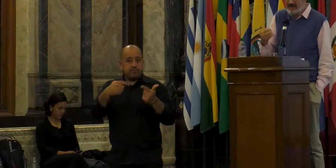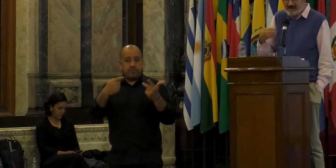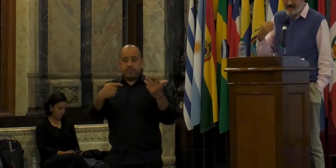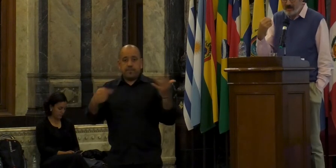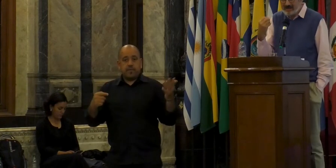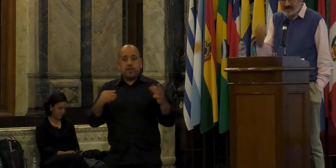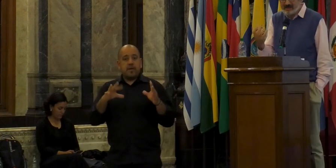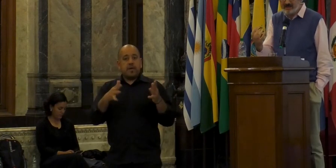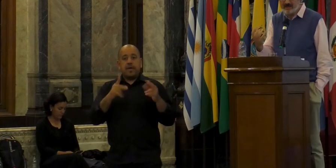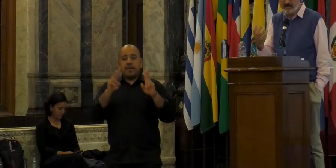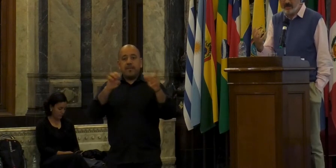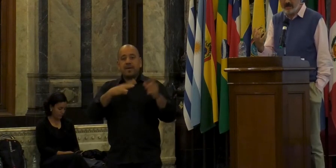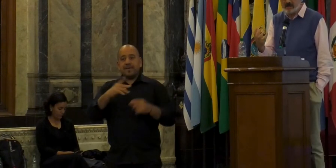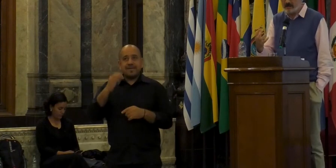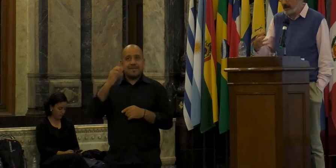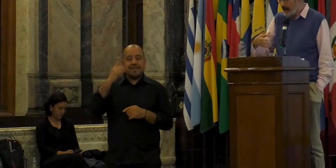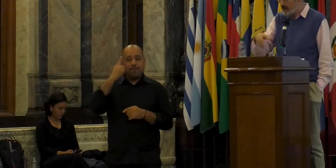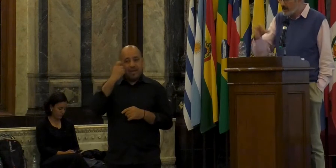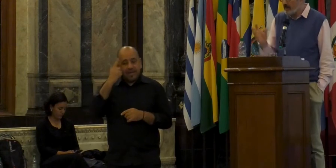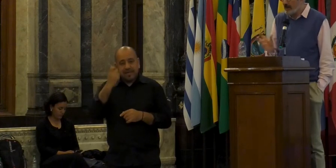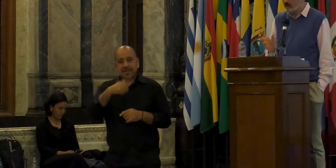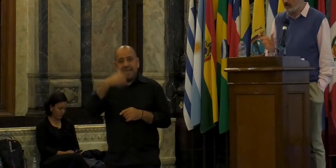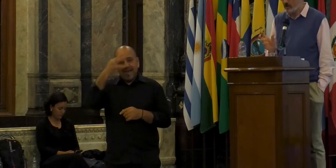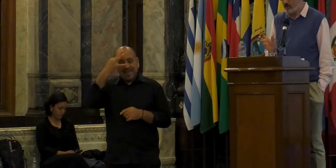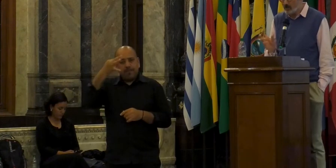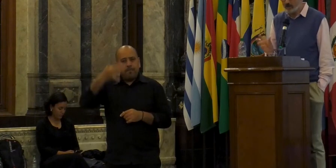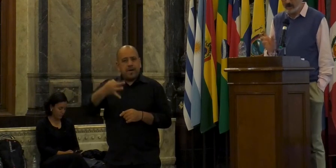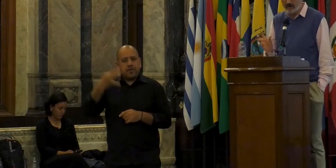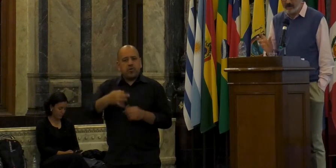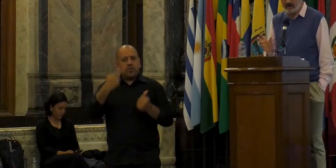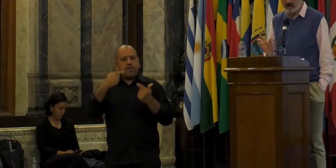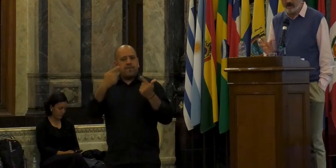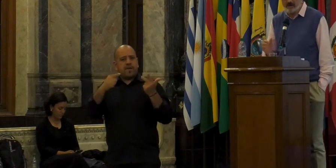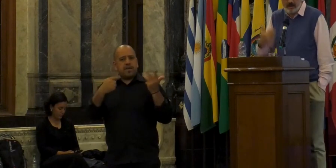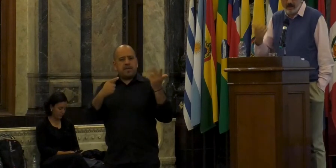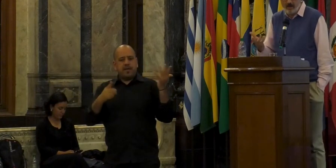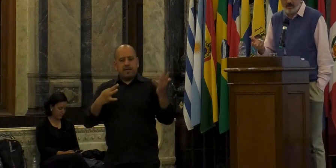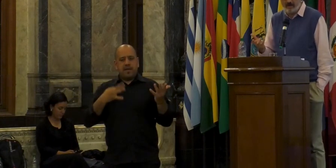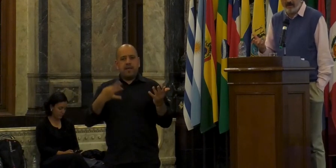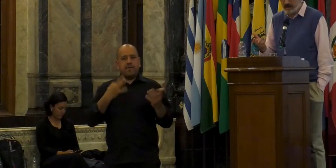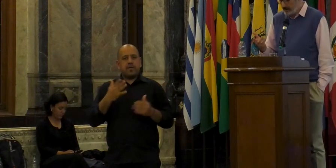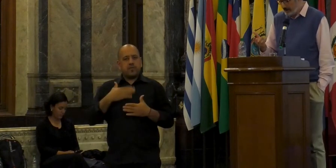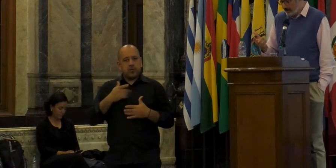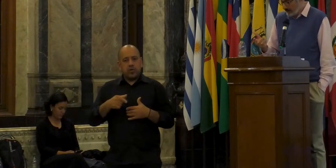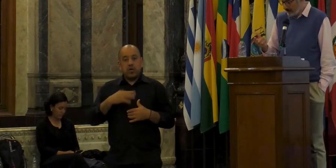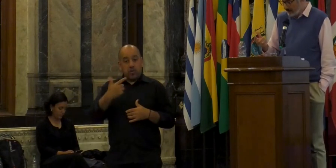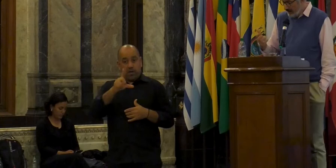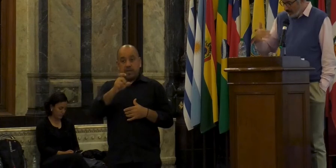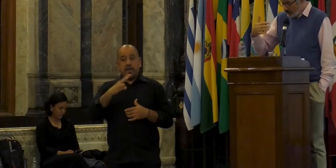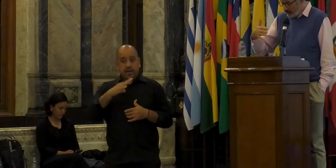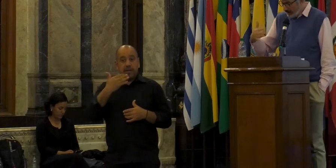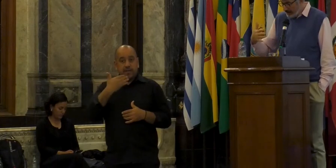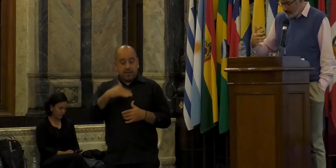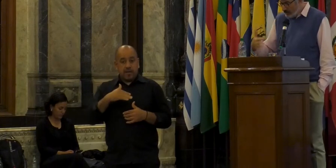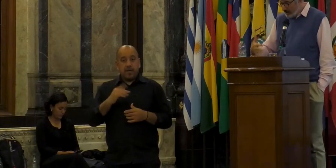por distintas expertise disciplinarias que hacen hoy día nuestro mundo de la vida y que obviamente hay que tener en cuenta.